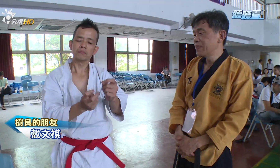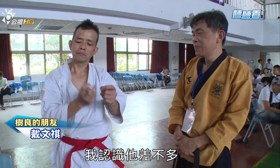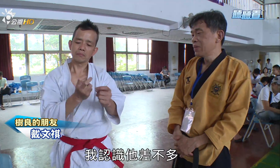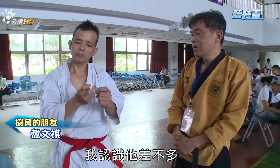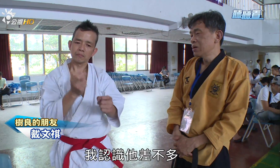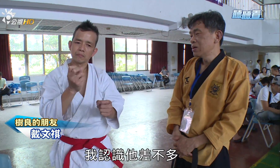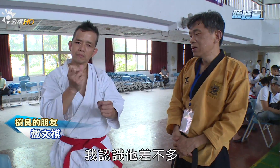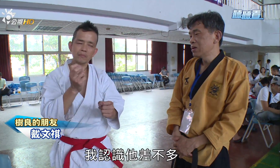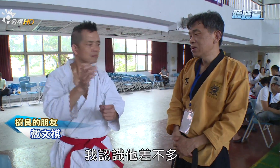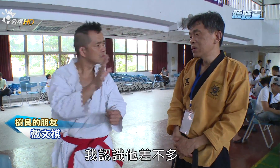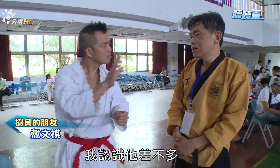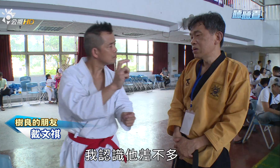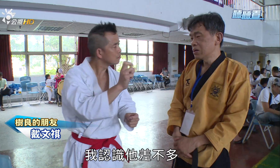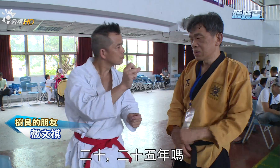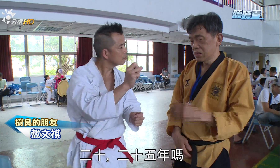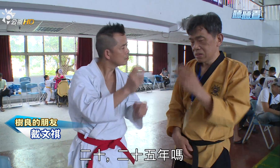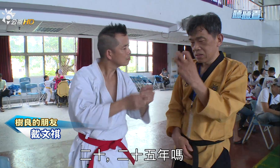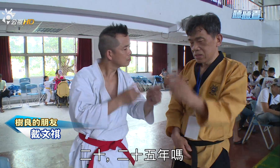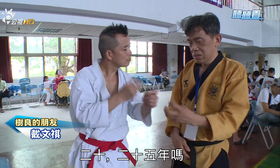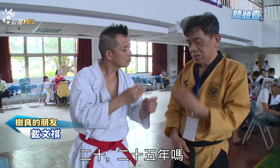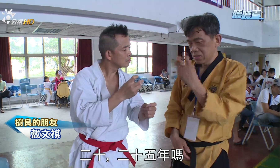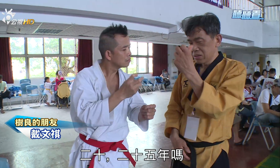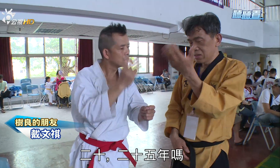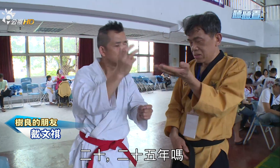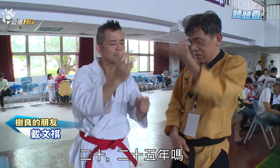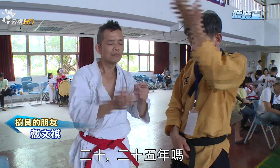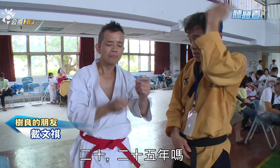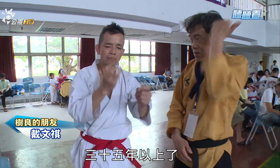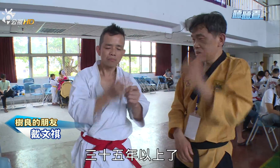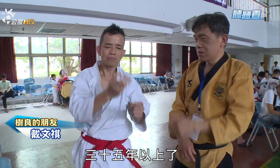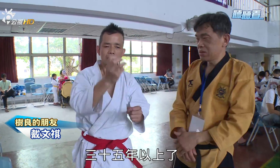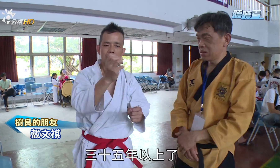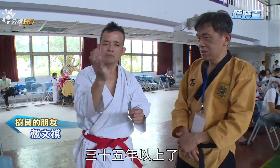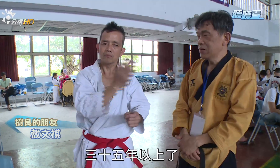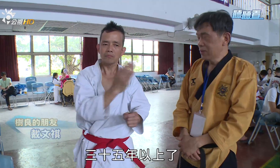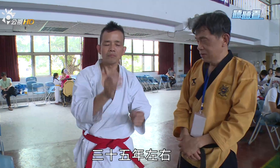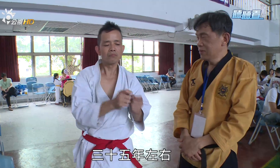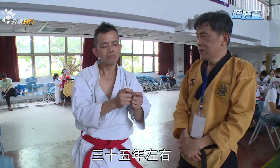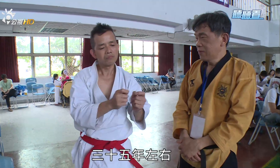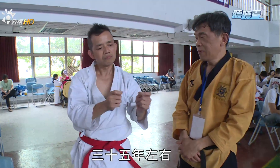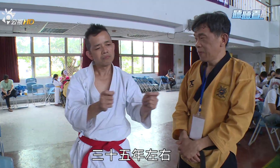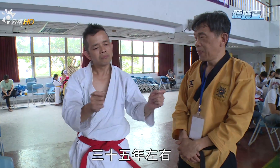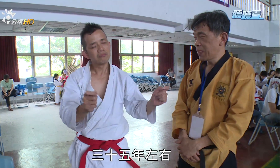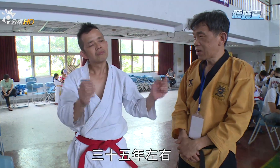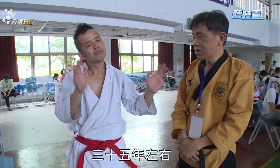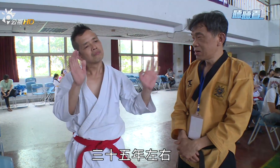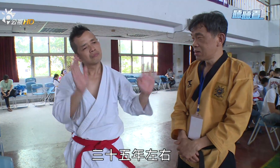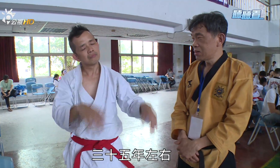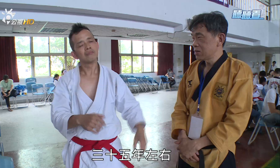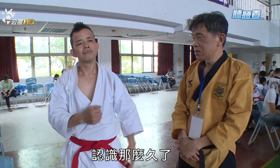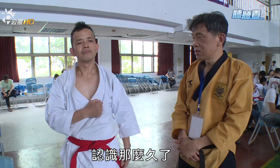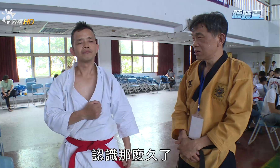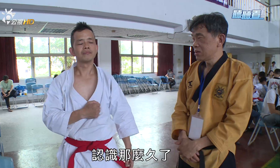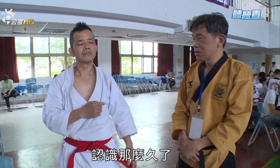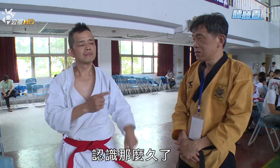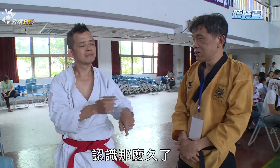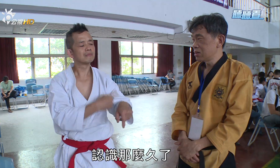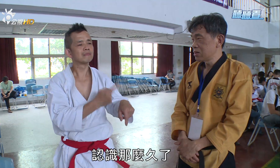我认识他差不多20、25年了，哎，35年以上了，35年左右啊。认识那么久了，